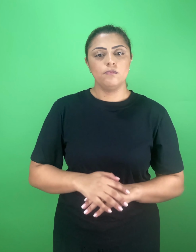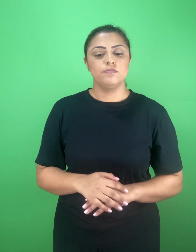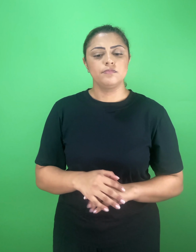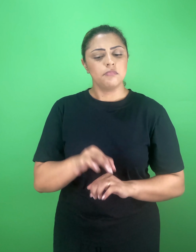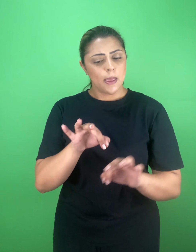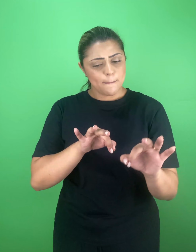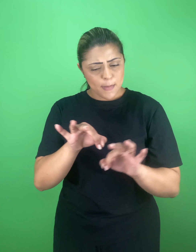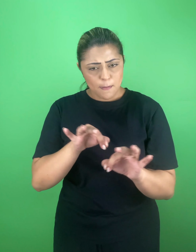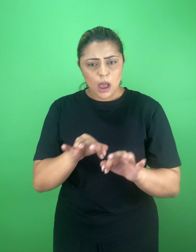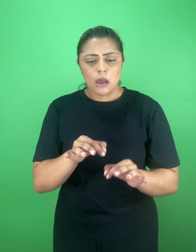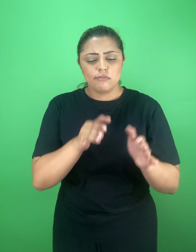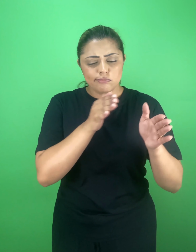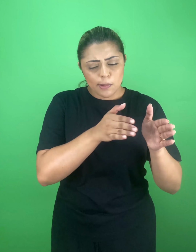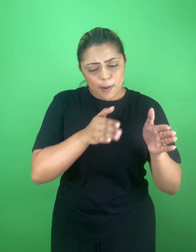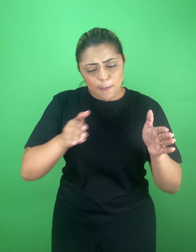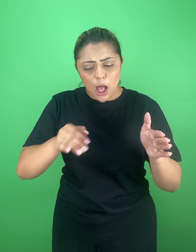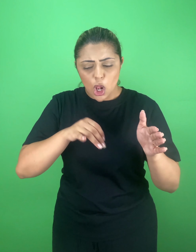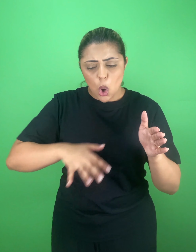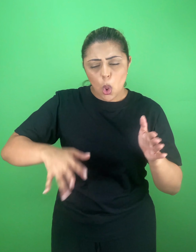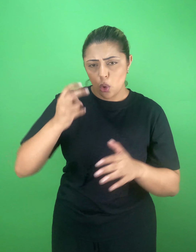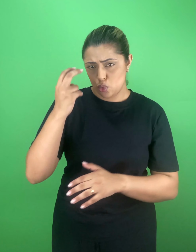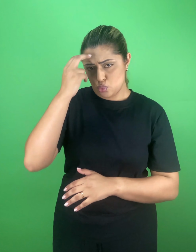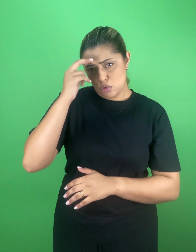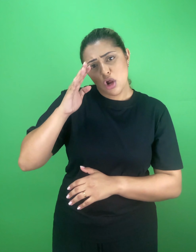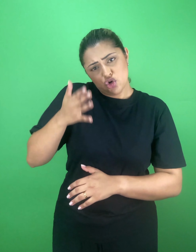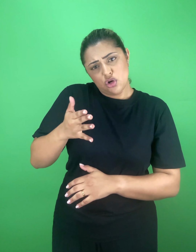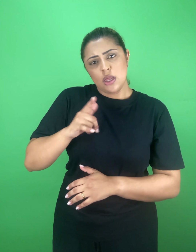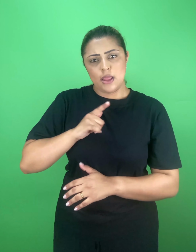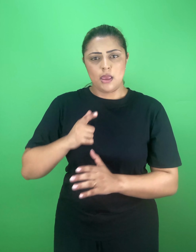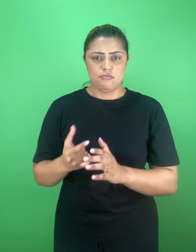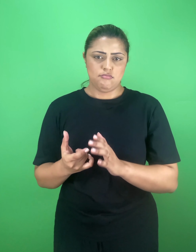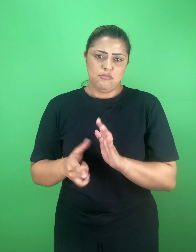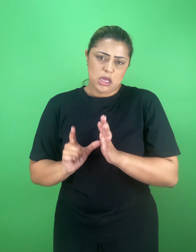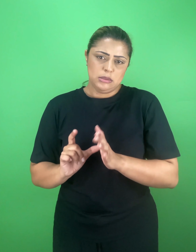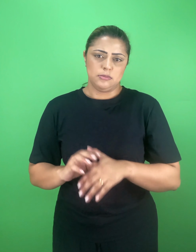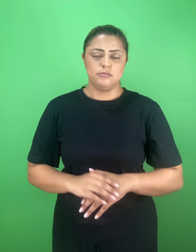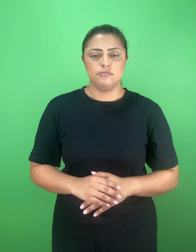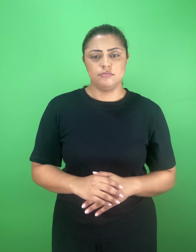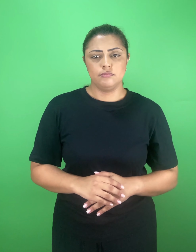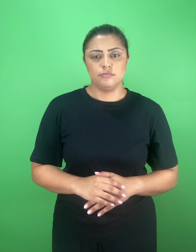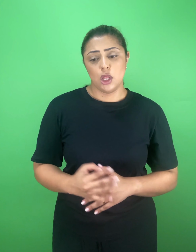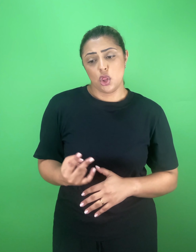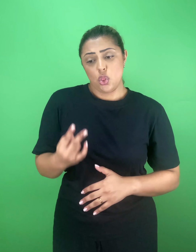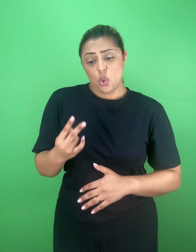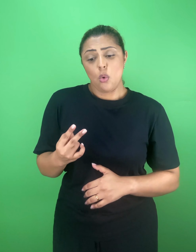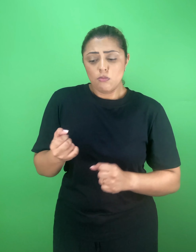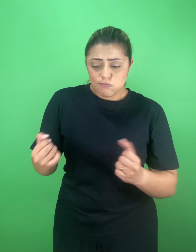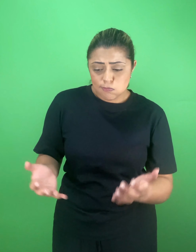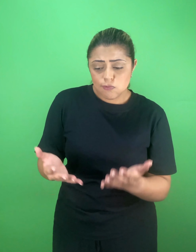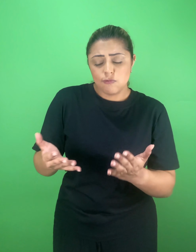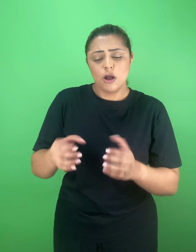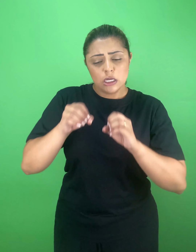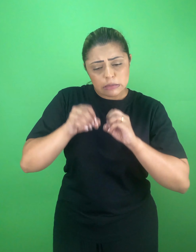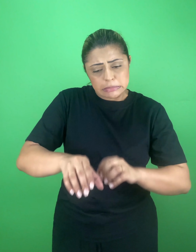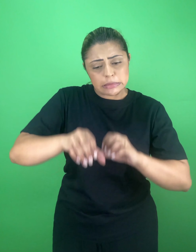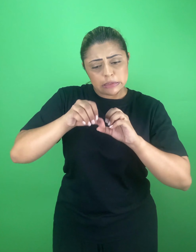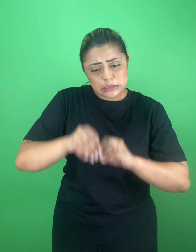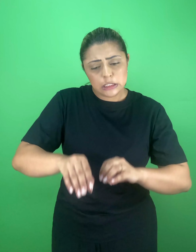programação em espaços culturais já existentes 2. Ações de capacitação, formação e qualificação